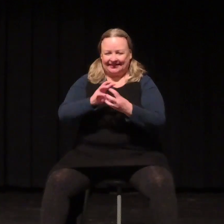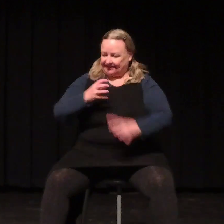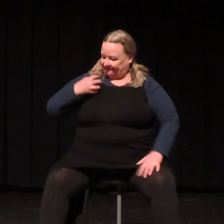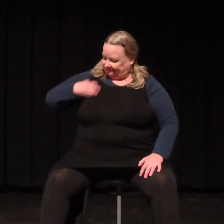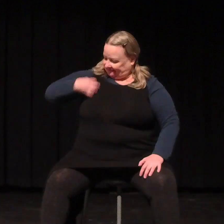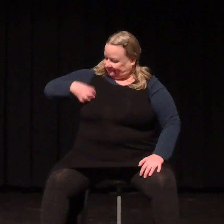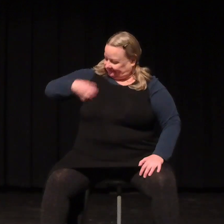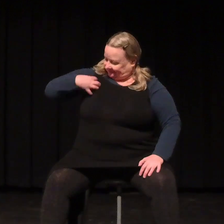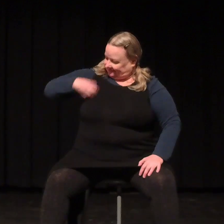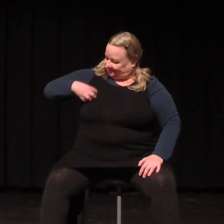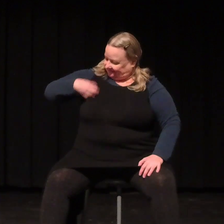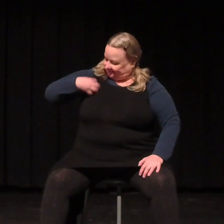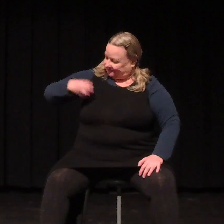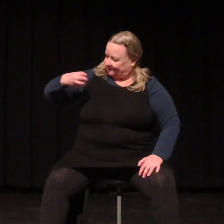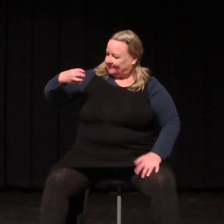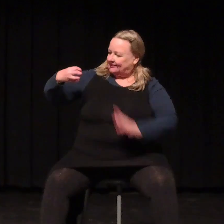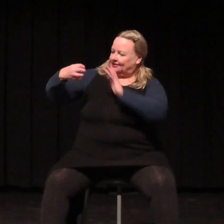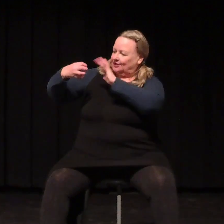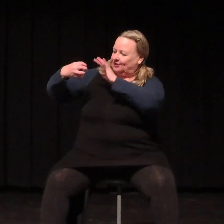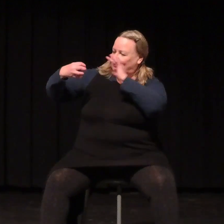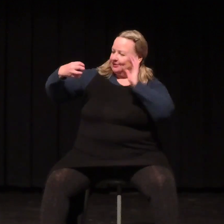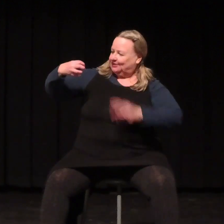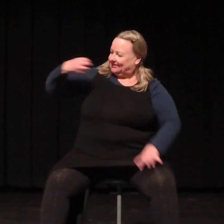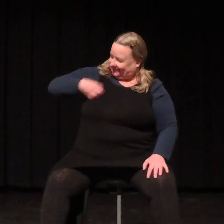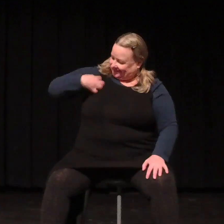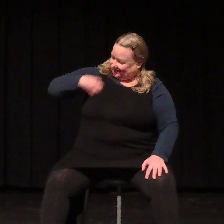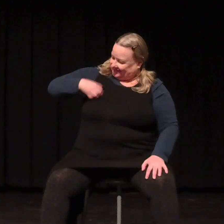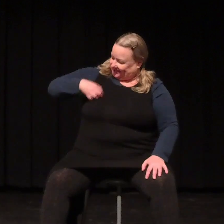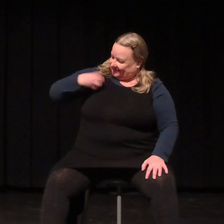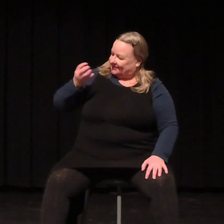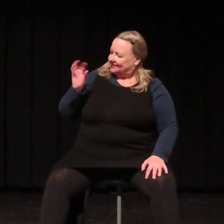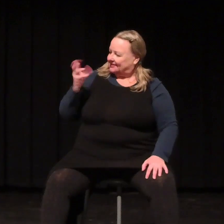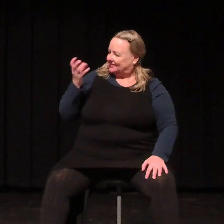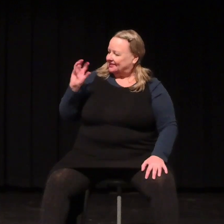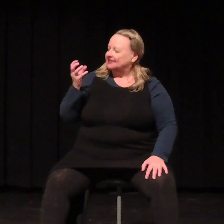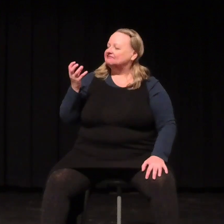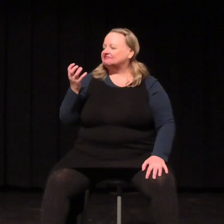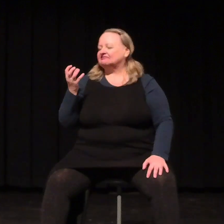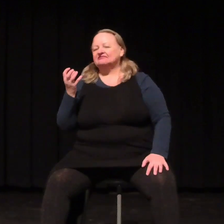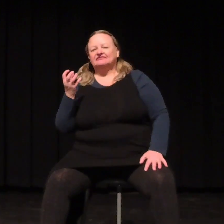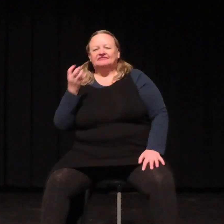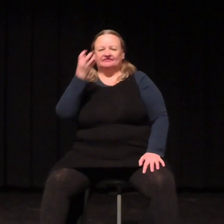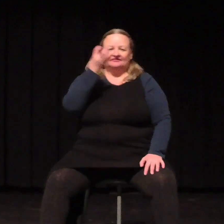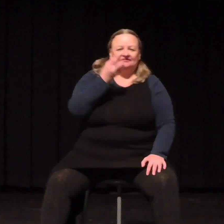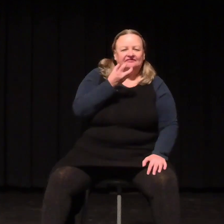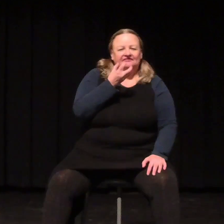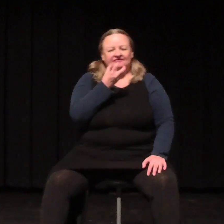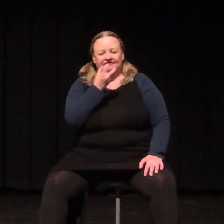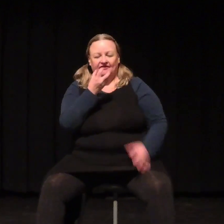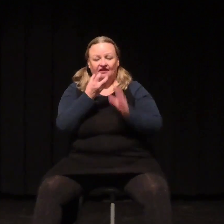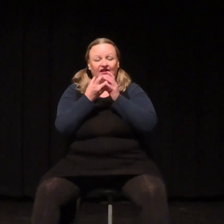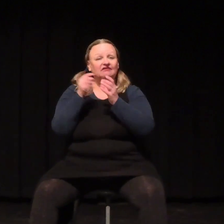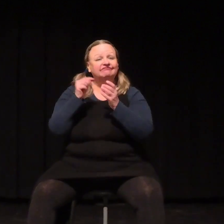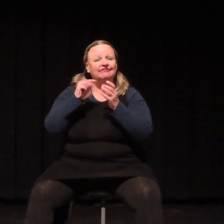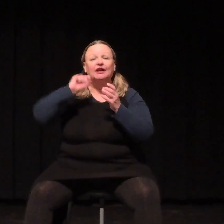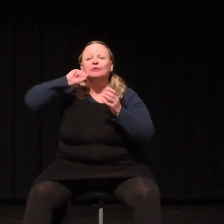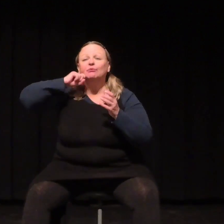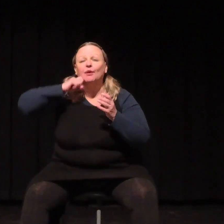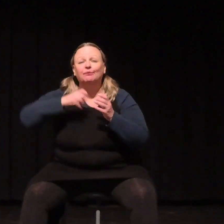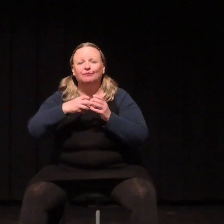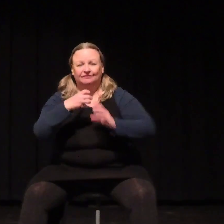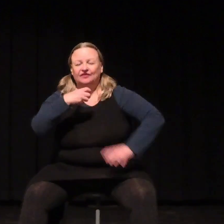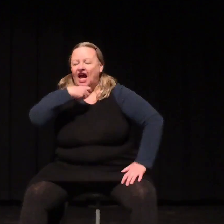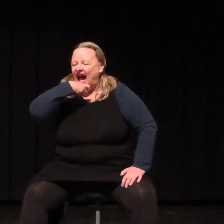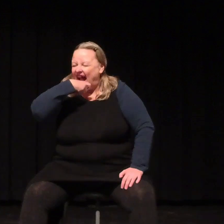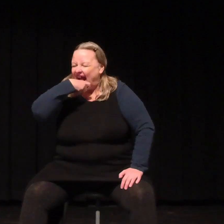Ouh! On va laver la pomme, hein? Ouh, elle est brillante. On va la relaver un petit peu, là. OK, parfait.